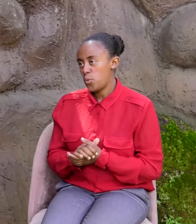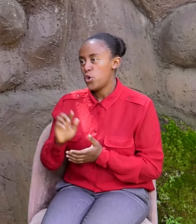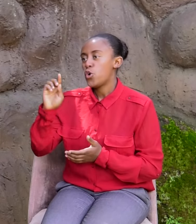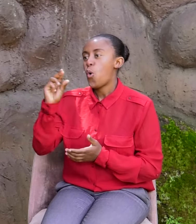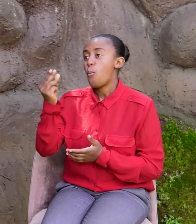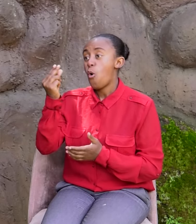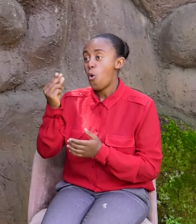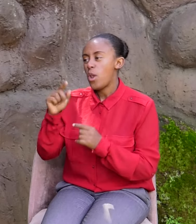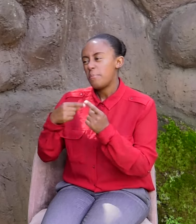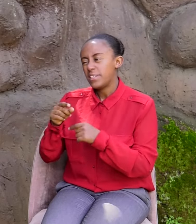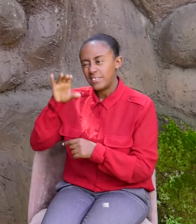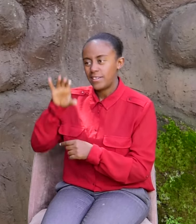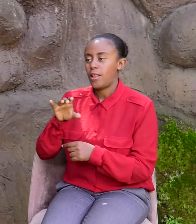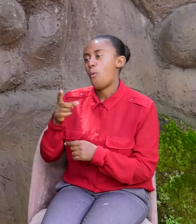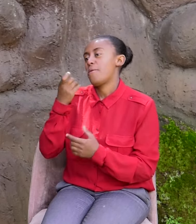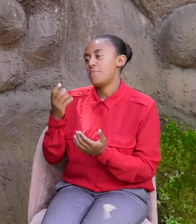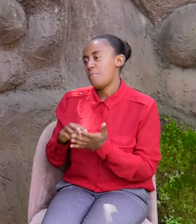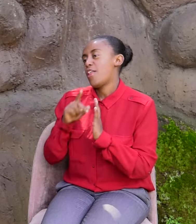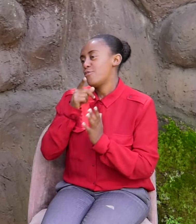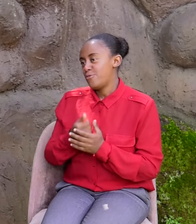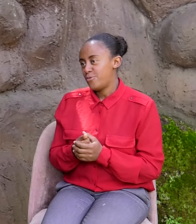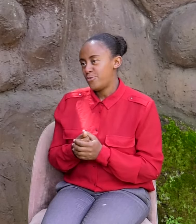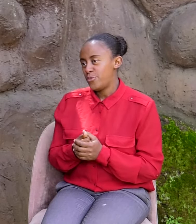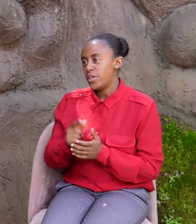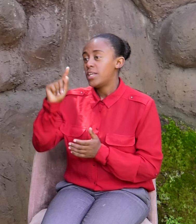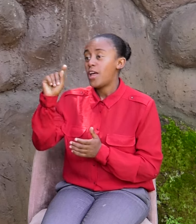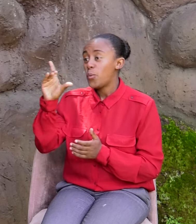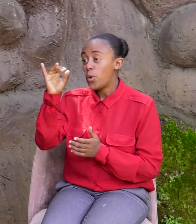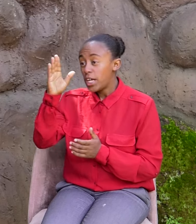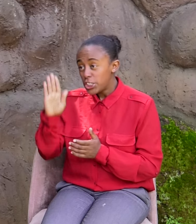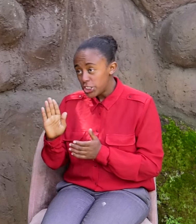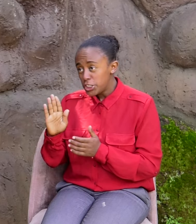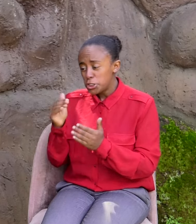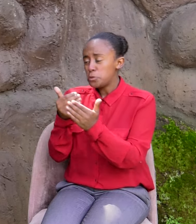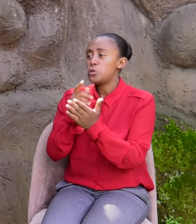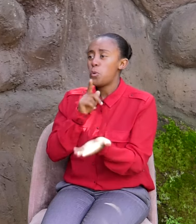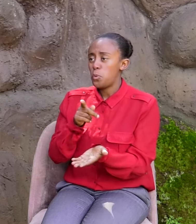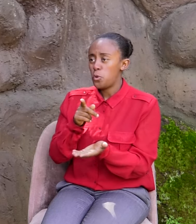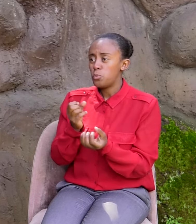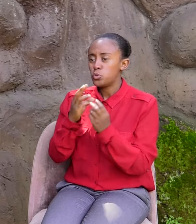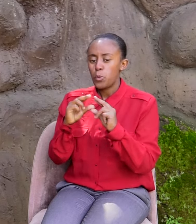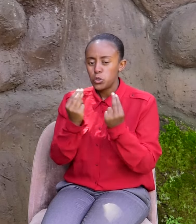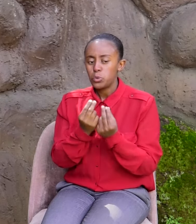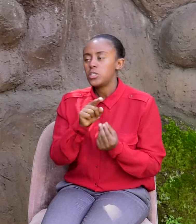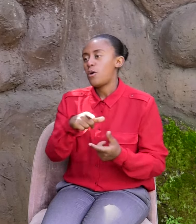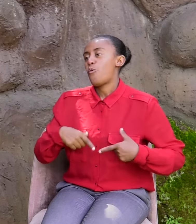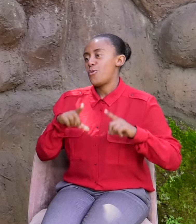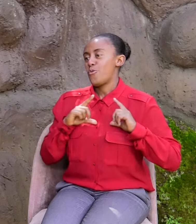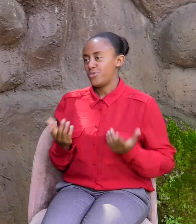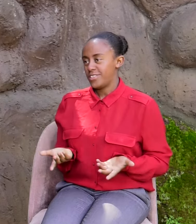ቆቦ ለመሄድ ግድ ሆነ ማለት ነው። ያው ተኩለሽ ቅርብ ስለሆነች ከቆቦ አብዛኛዎች ቤተሰቦች እዛ ነው